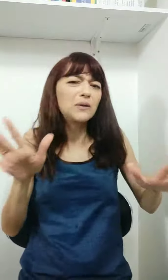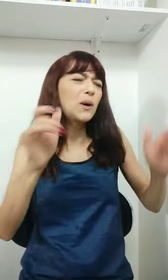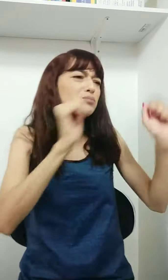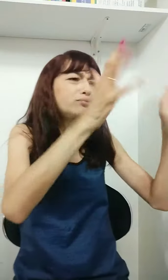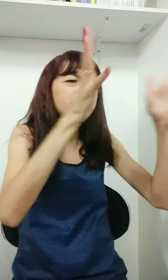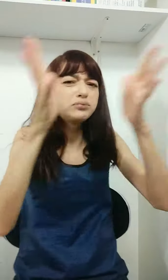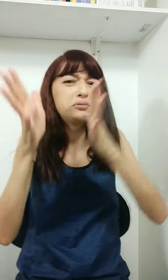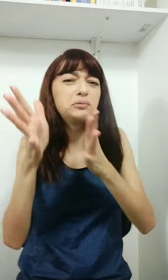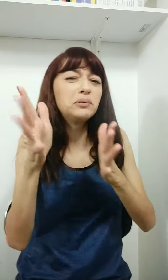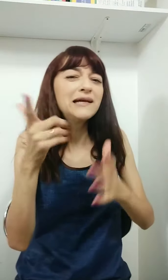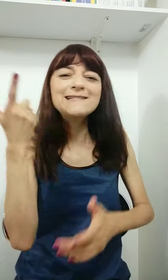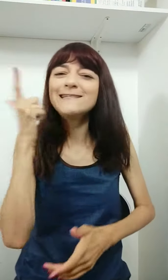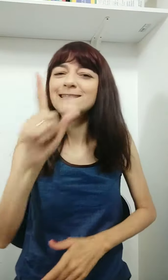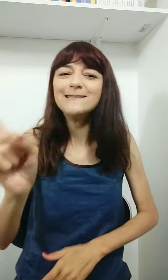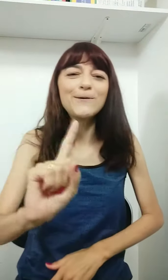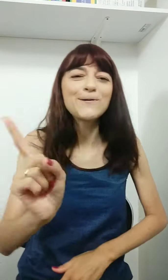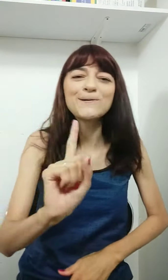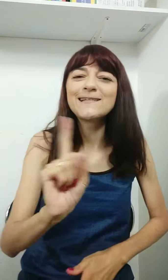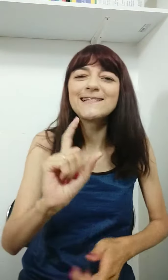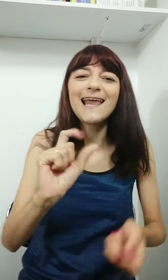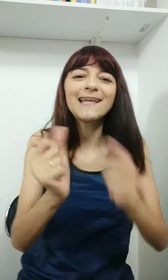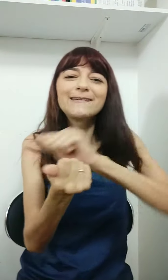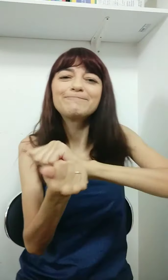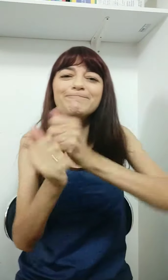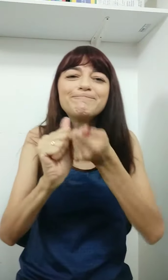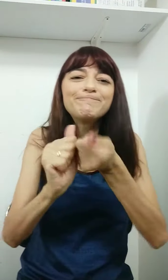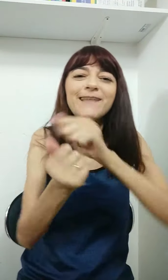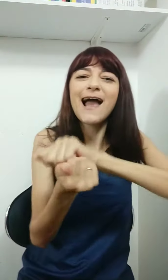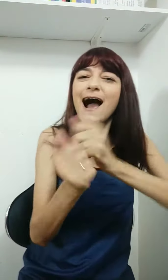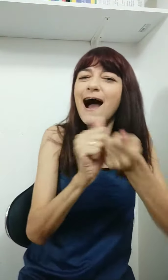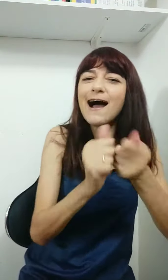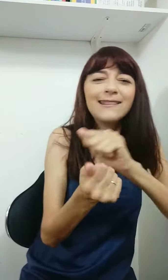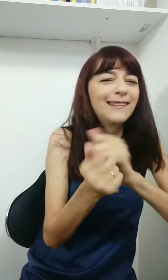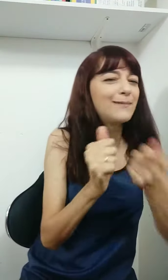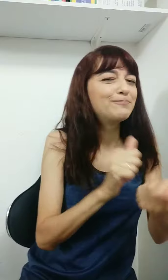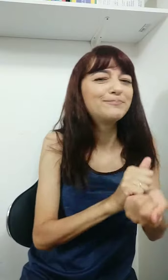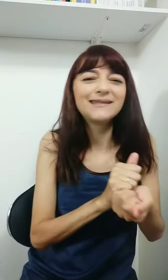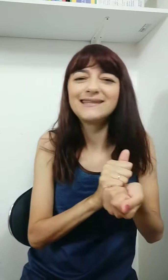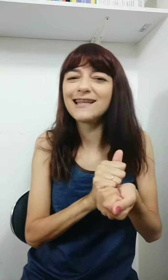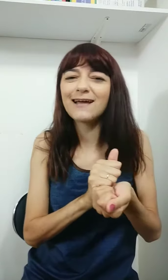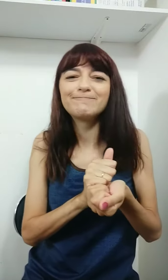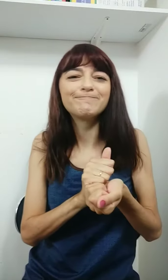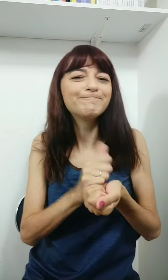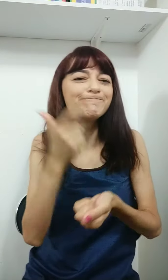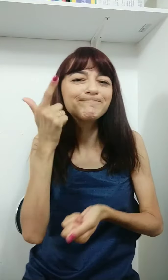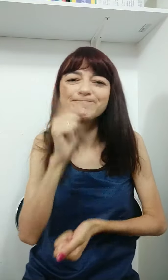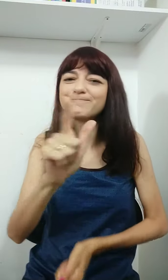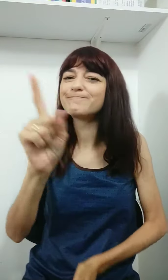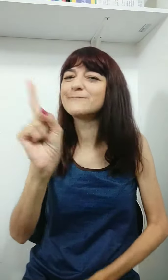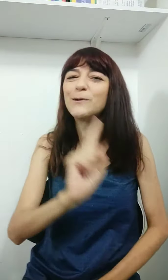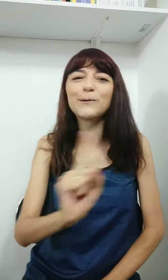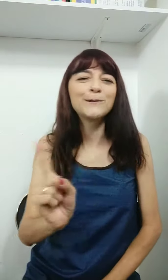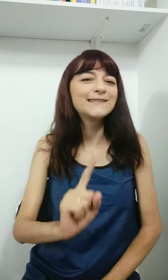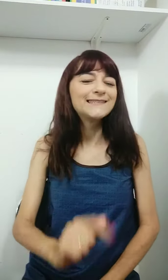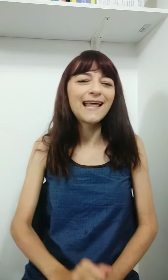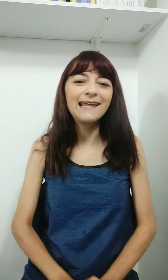não quero. Porque o surdo sinaliza de forma natural e às vezes o intérprete não consegue ali trazer aquela tradução para a